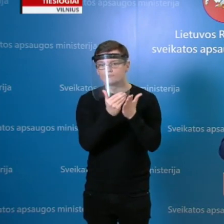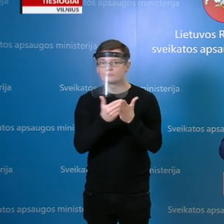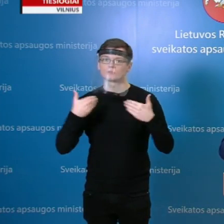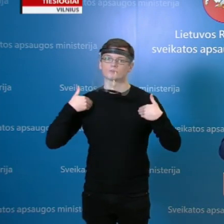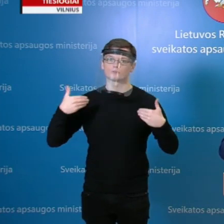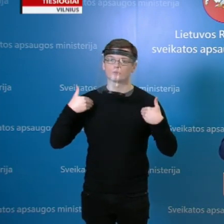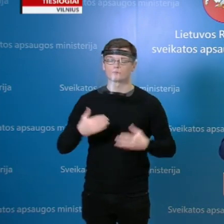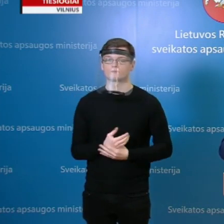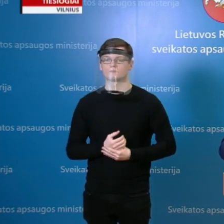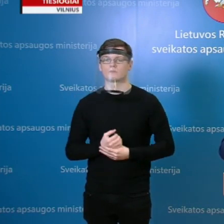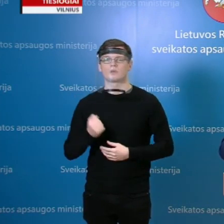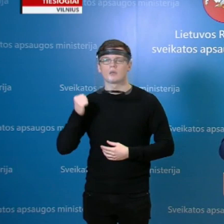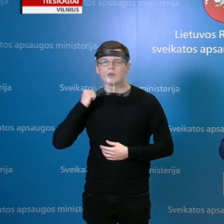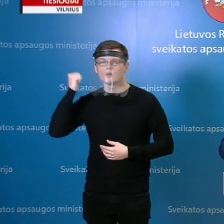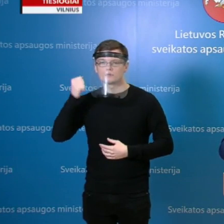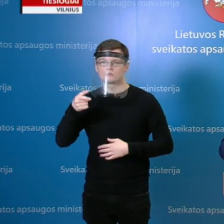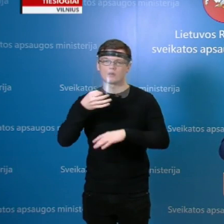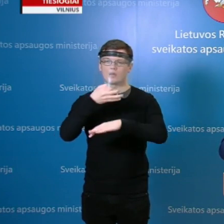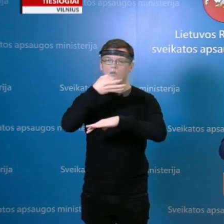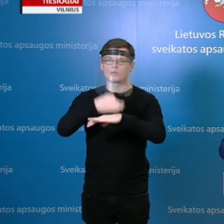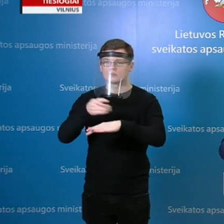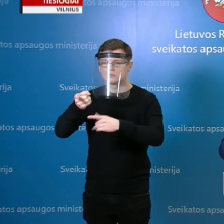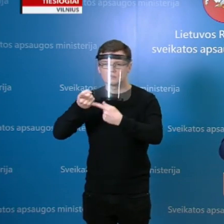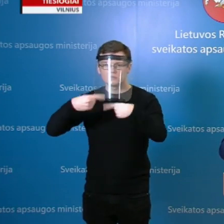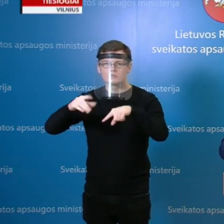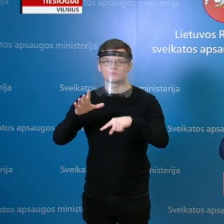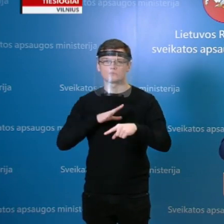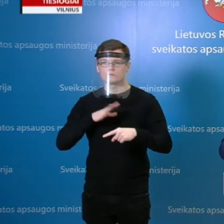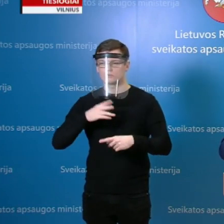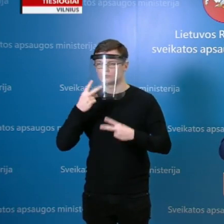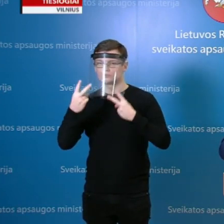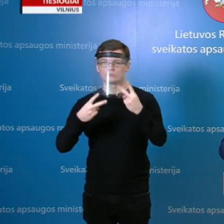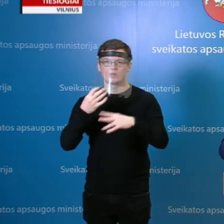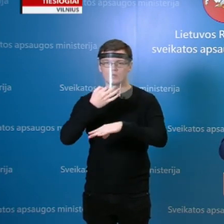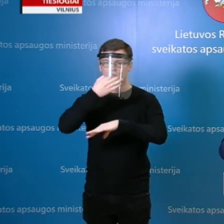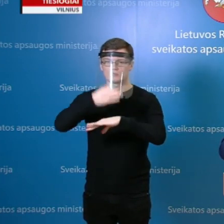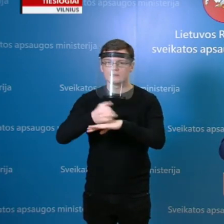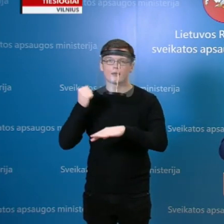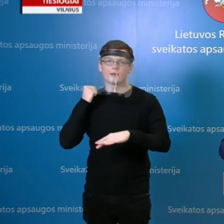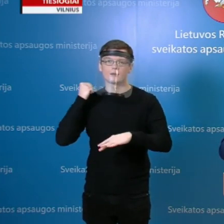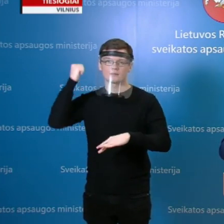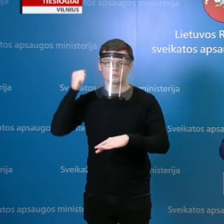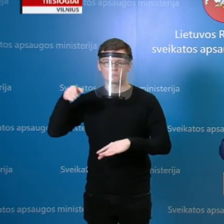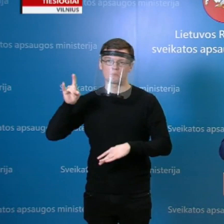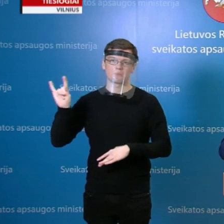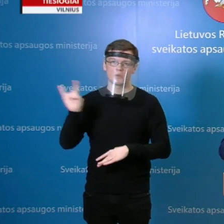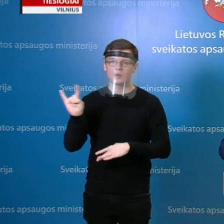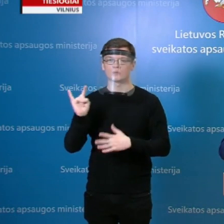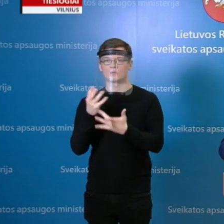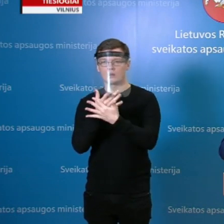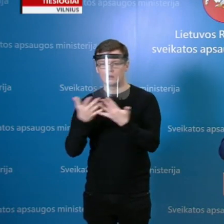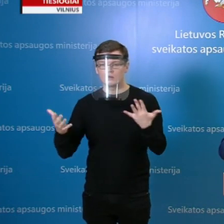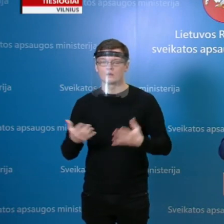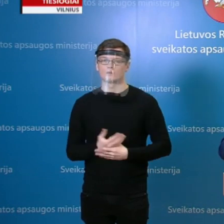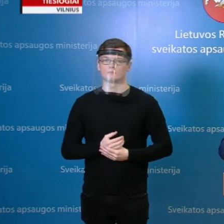labai atsakingai buvo žiūrima šitoje srityje ir tikrai ir pačiuose